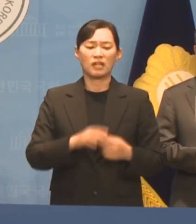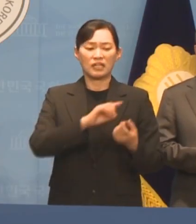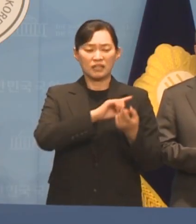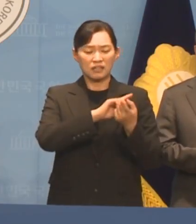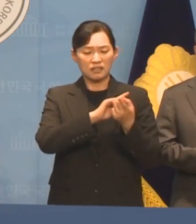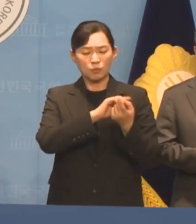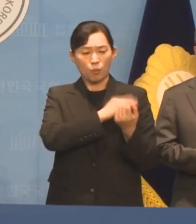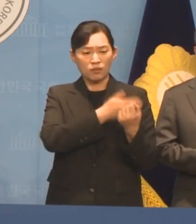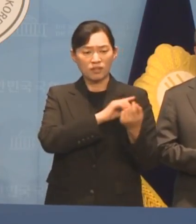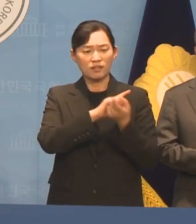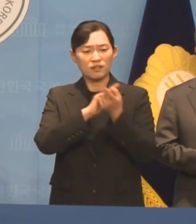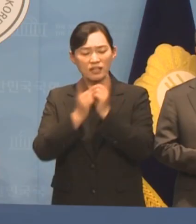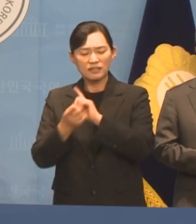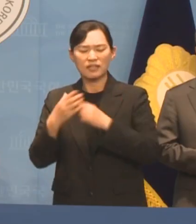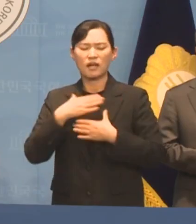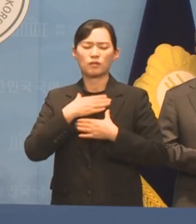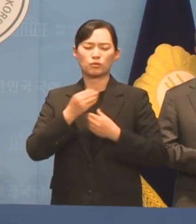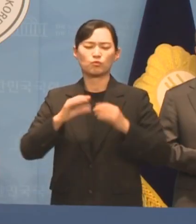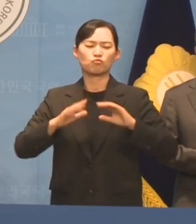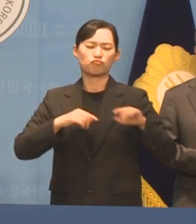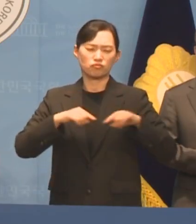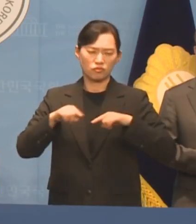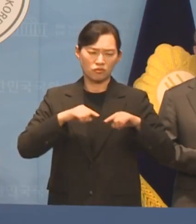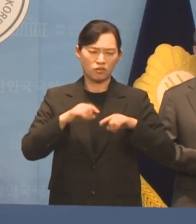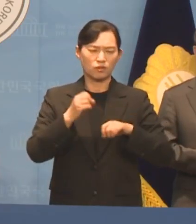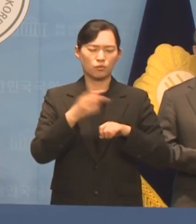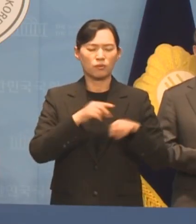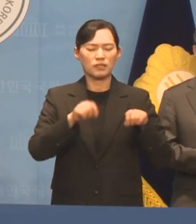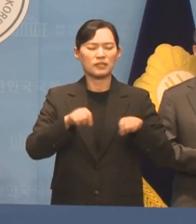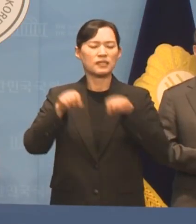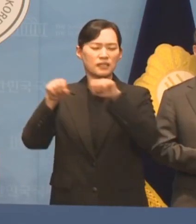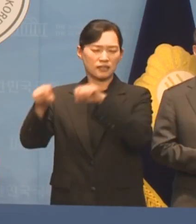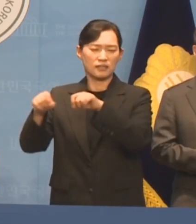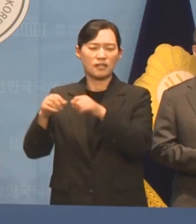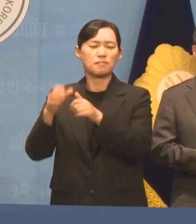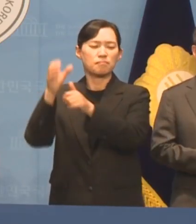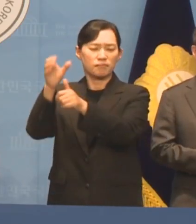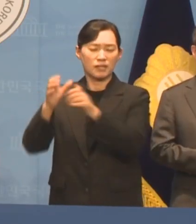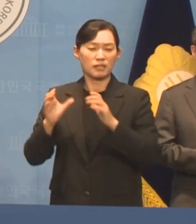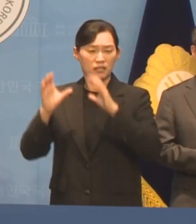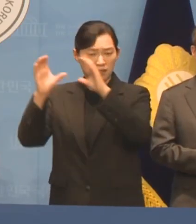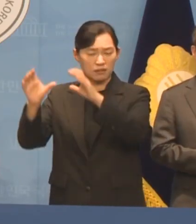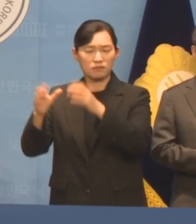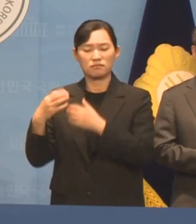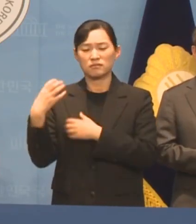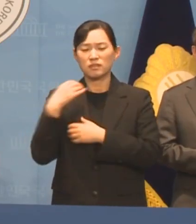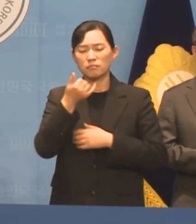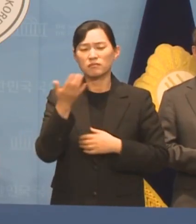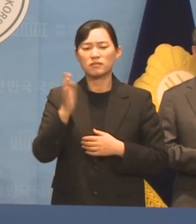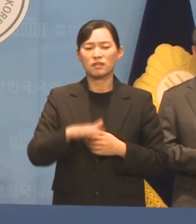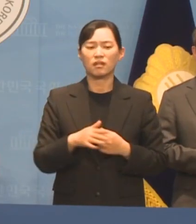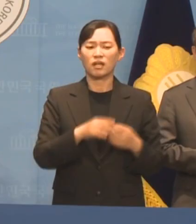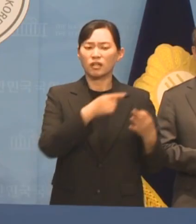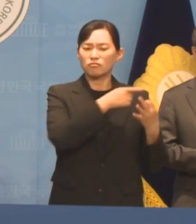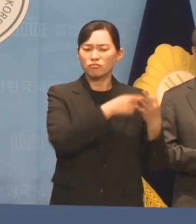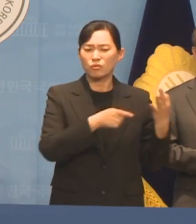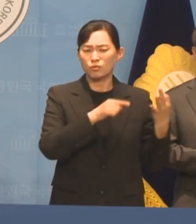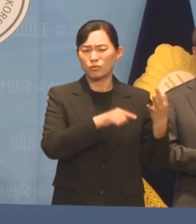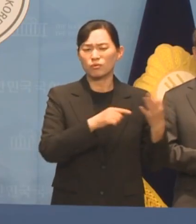고난대행은 안정적 국정관리와 정권 이양의 책무가 있습니다. 하지만 제2, 제3의 윤석열로